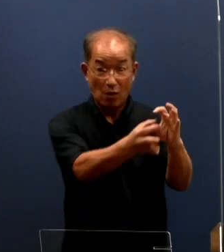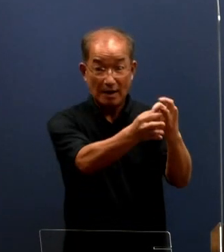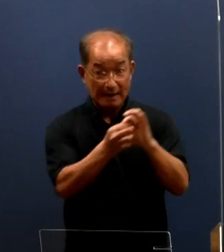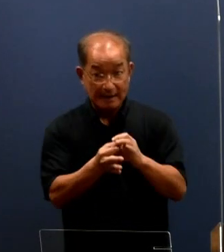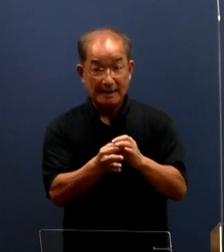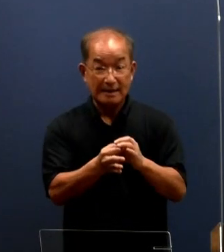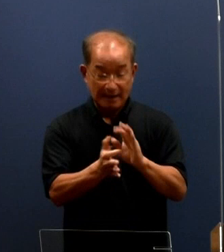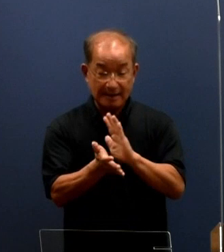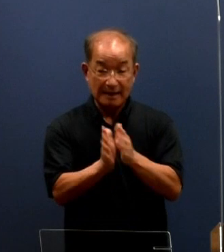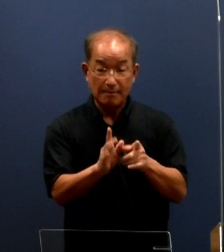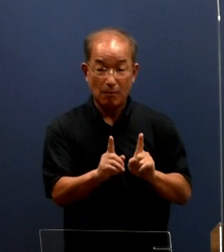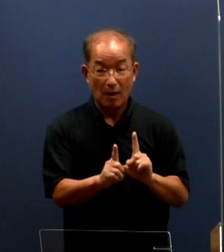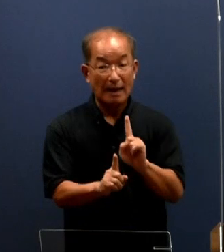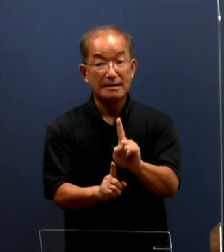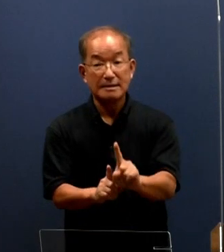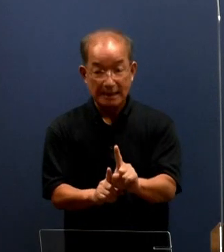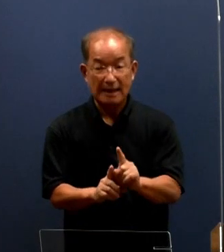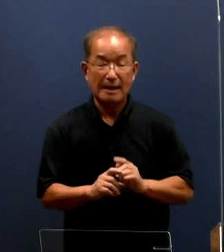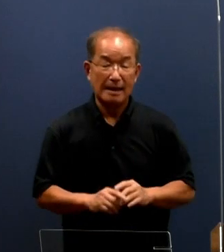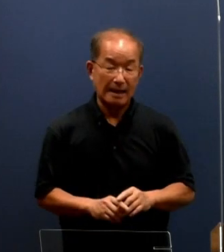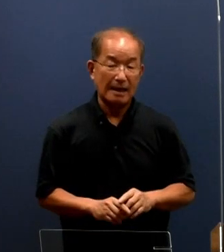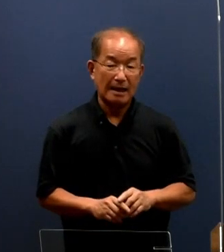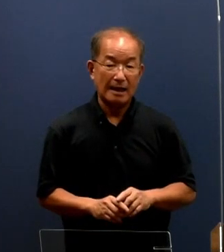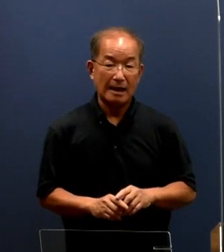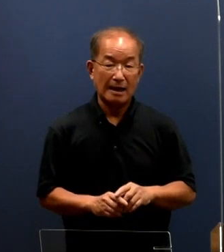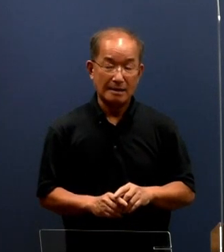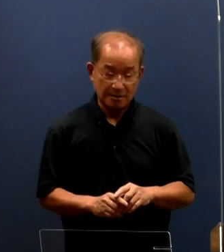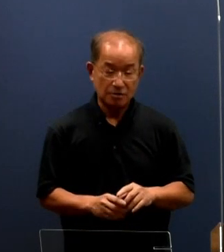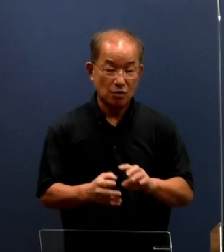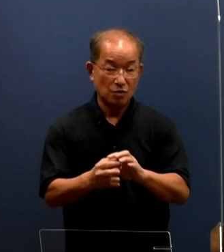県も入りますわね、まあ、そういった形で、